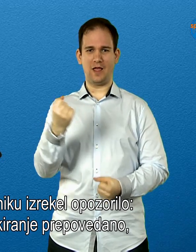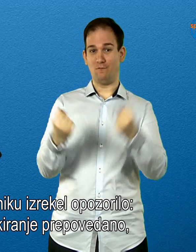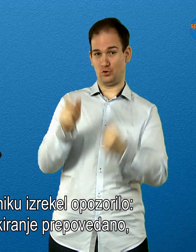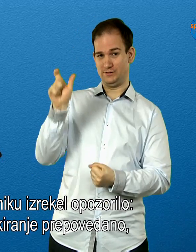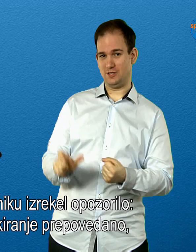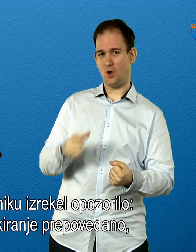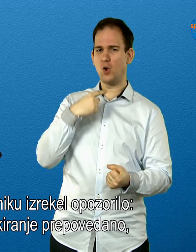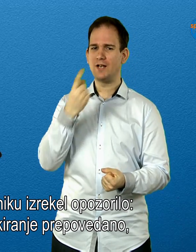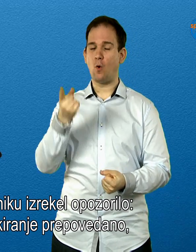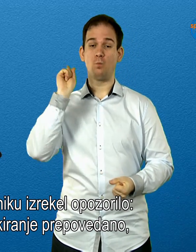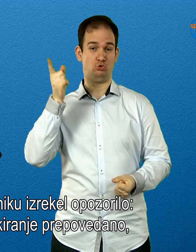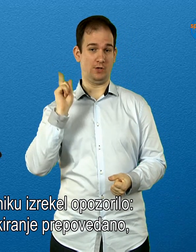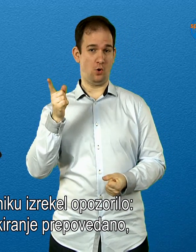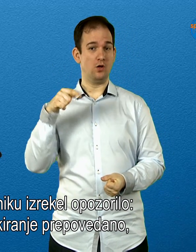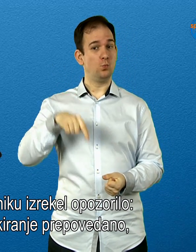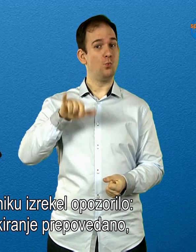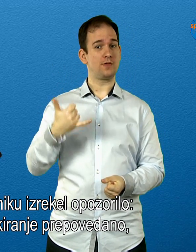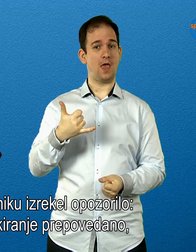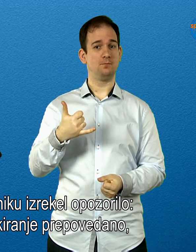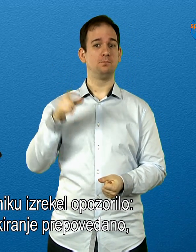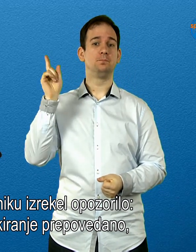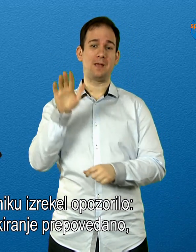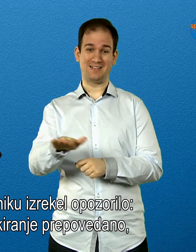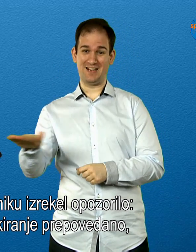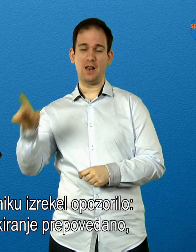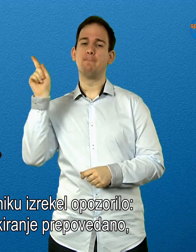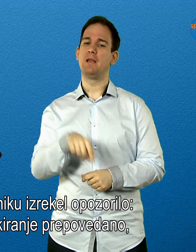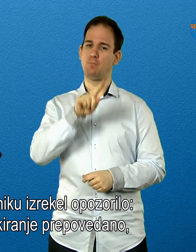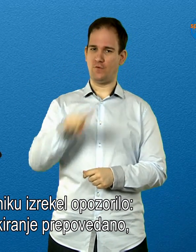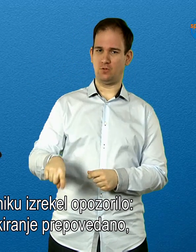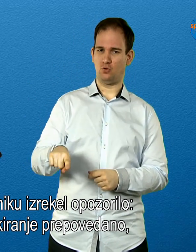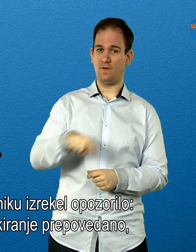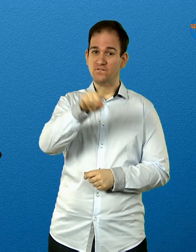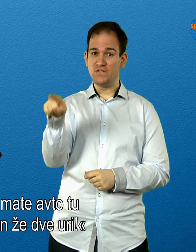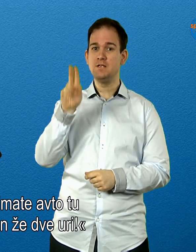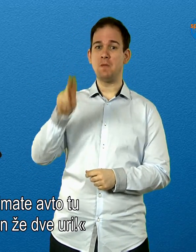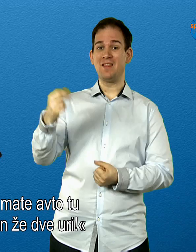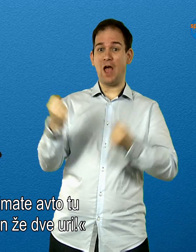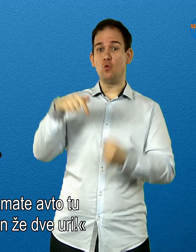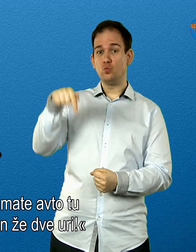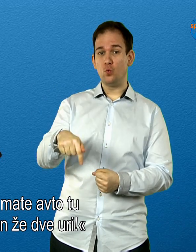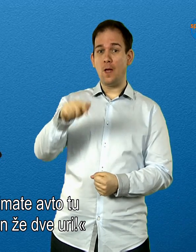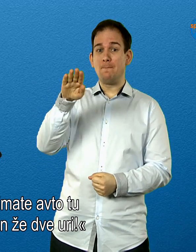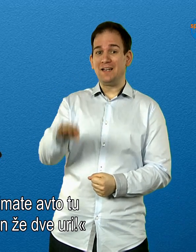Policist je vozniku izrekel opozorilo. Tukaj je parkiranje prepovedano, vi pa imate avto tu parkiran že 2